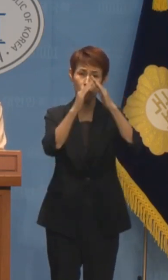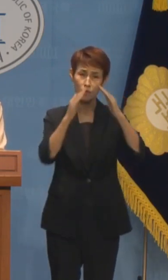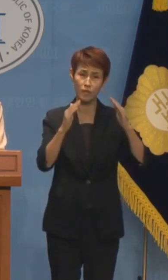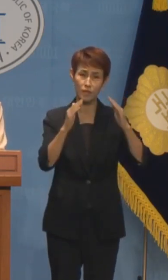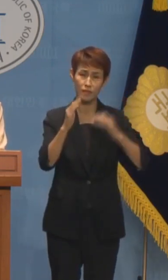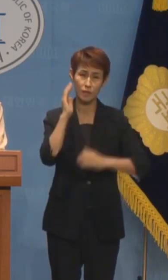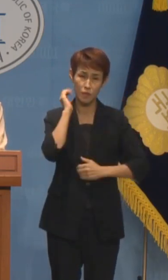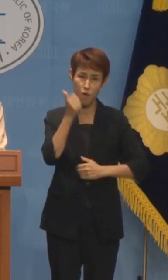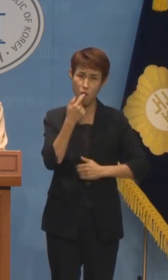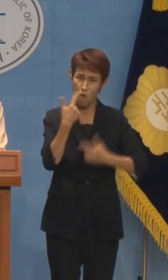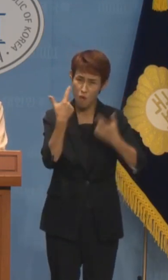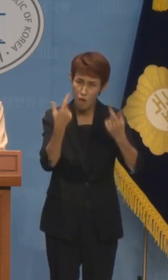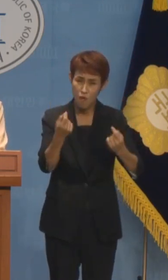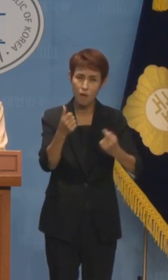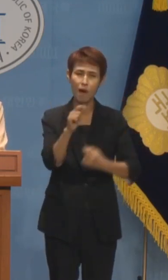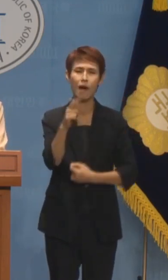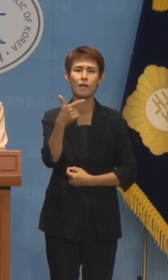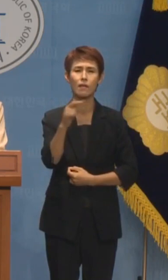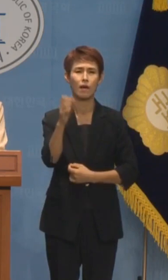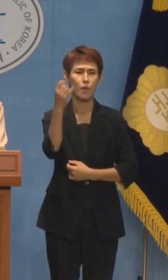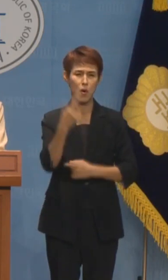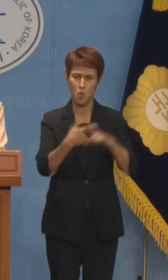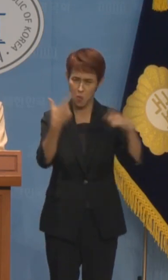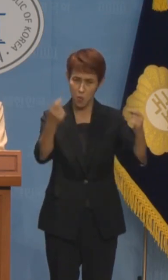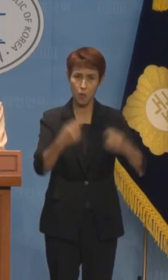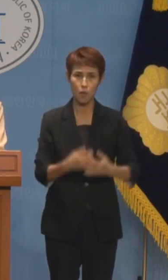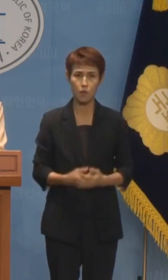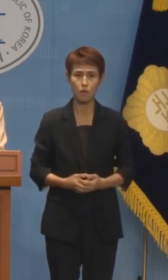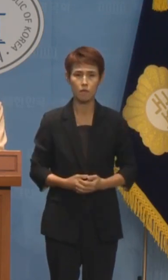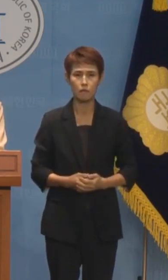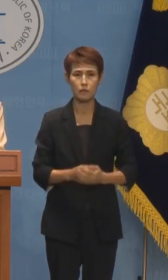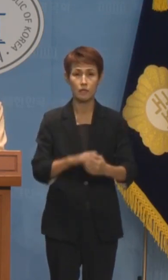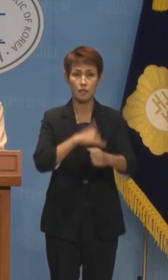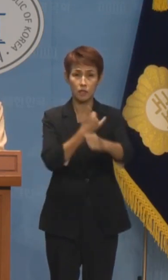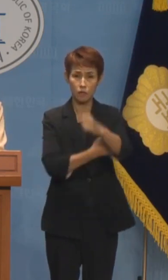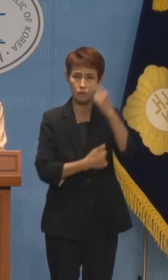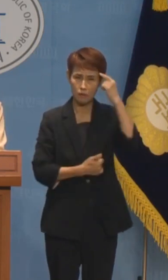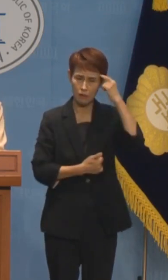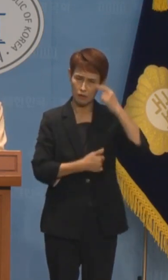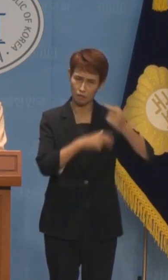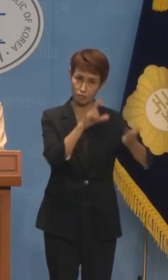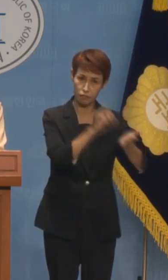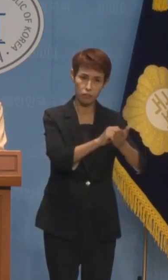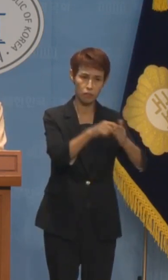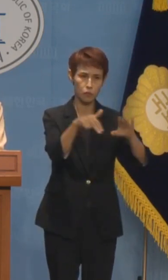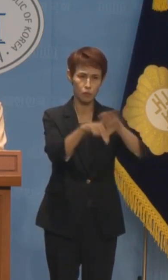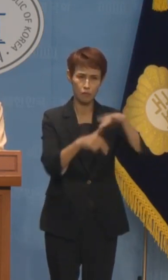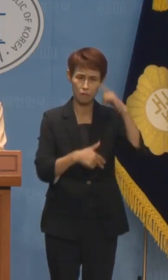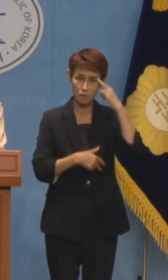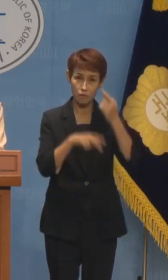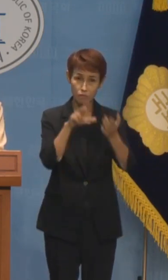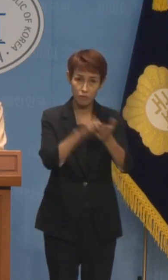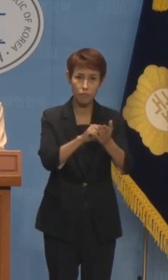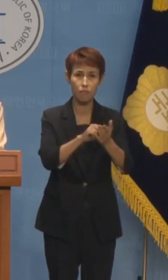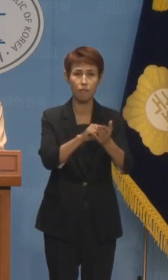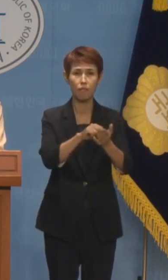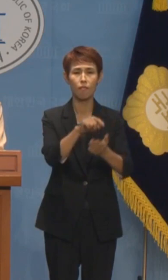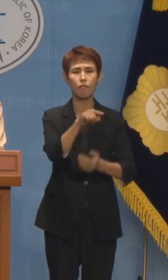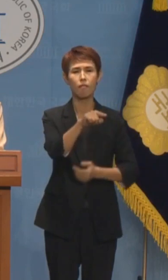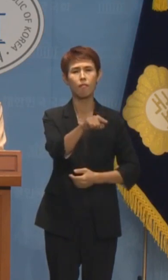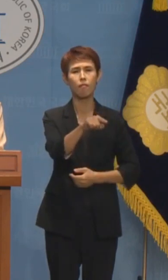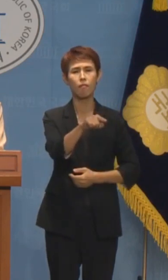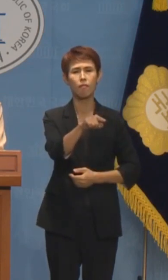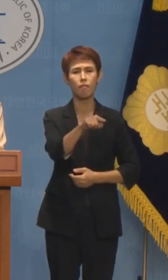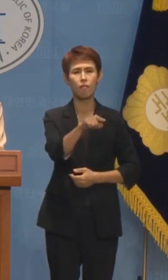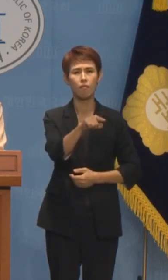보는 듯합니다 편협한 인권 의식과 편향된 종교관 그로 인해 극단적이고 황당하기까지 한 현실